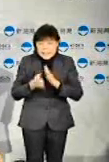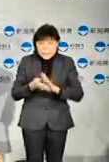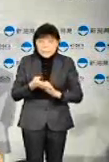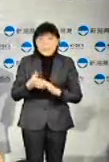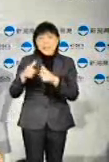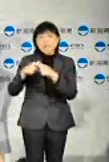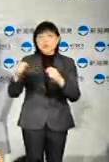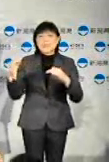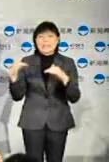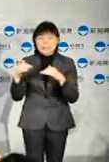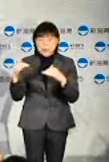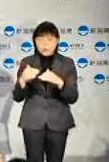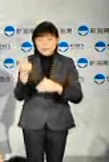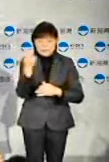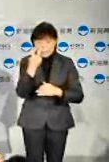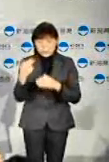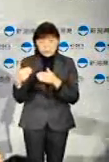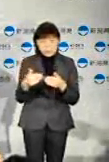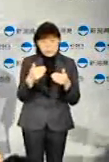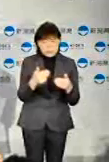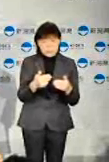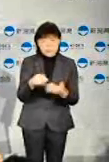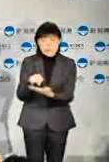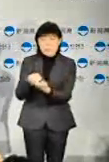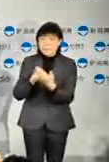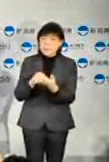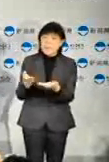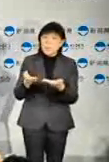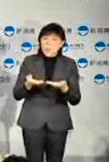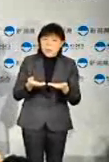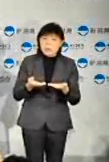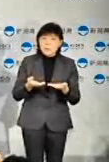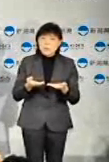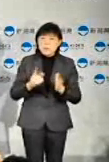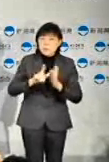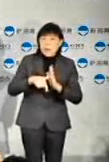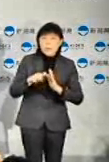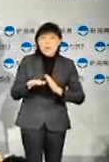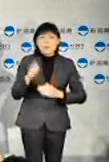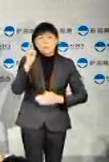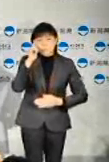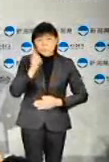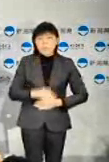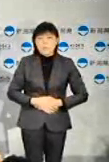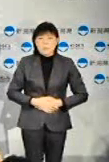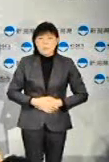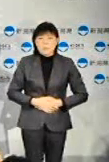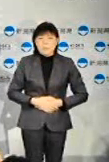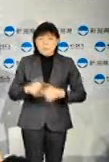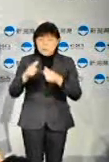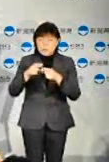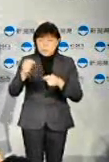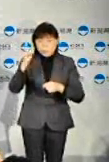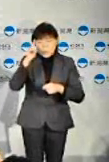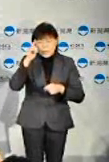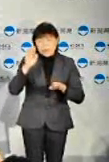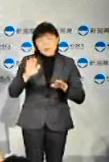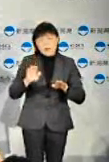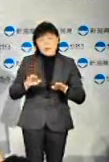論というか検討が進んで示していただけるものもあるでしょうし、そこはちょっと分かりません。どんな国がお考えなの